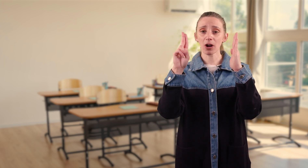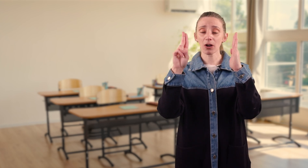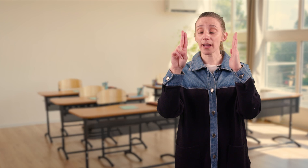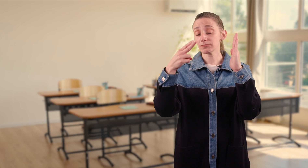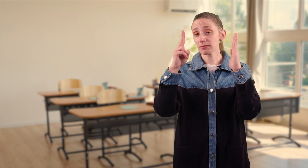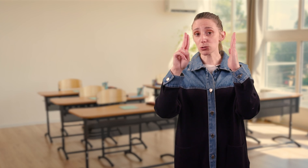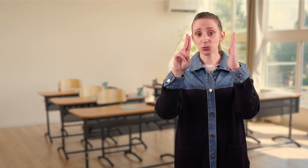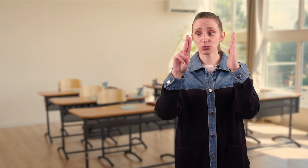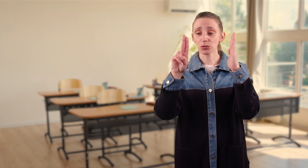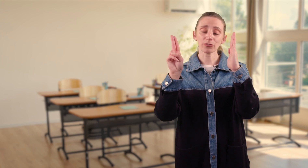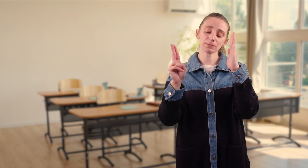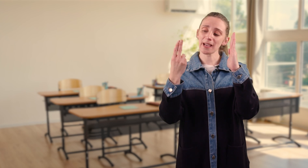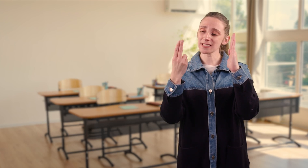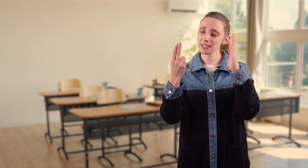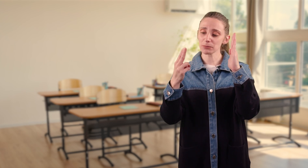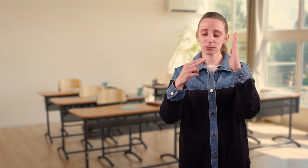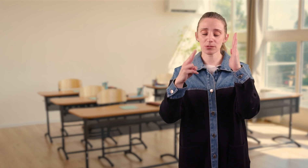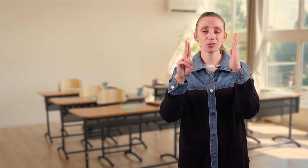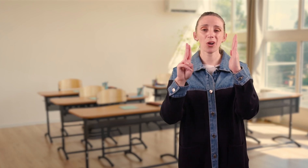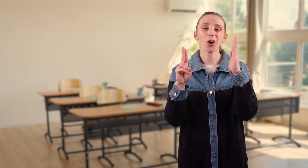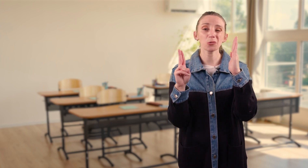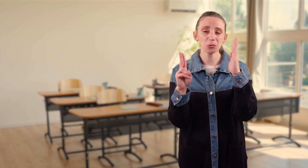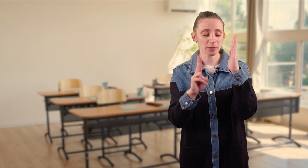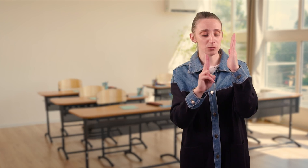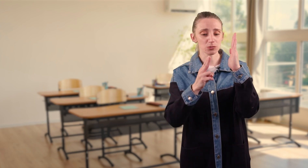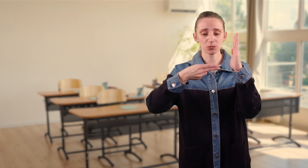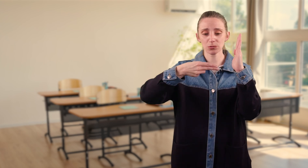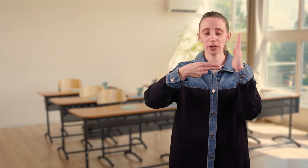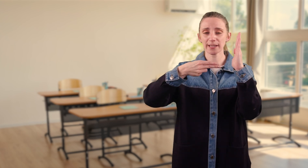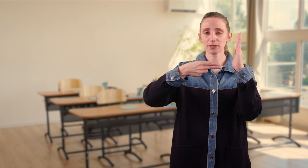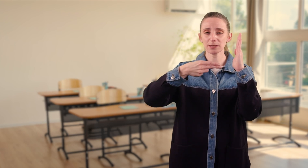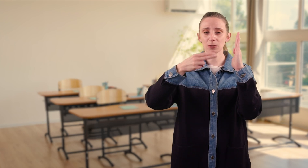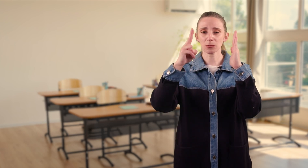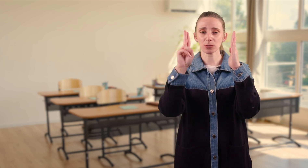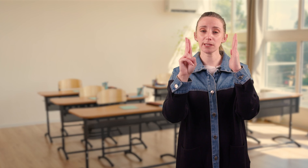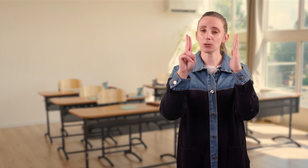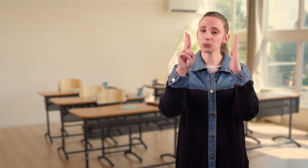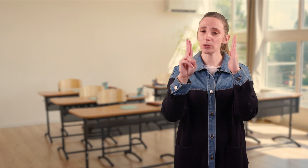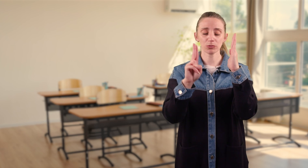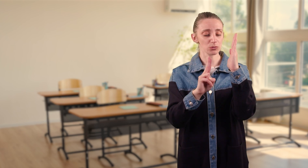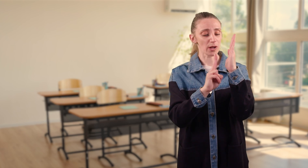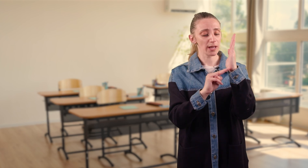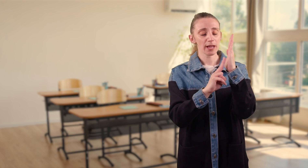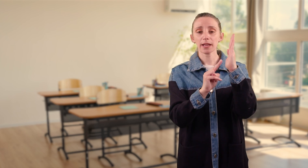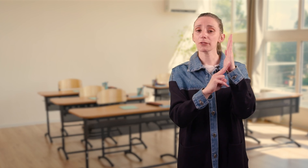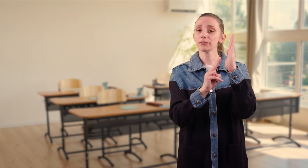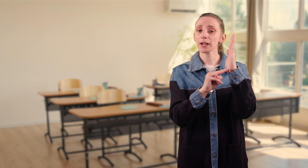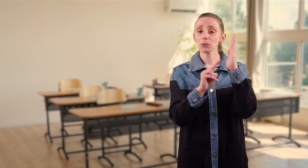en... là, ça serait plus en U parce que du coup, le N se disant comme ceci et le U est plutôt droit. Et on vient en